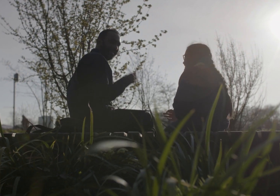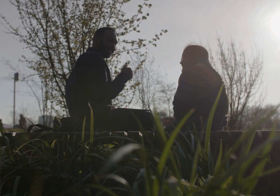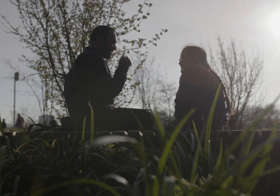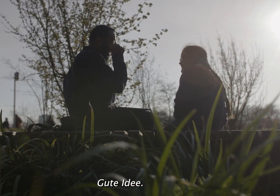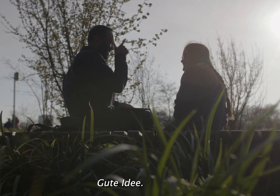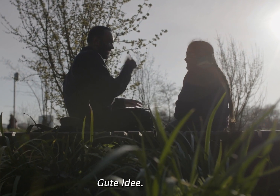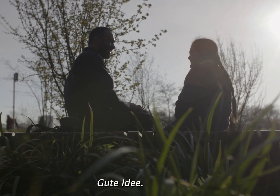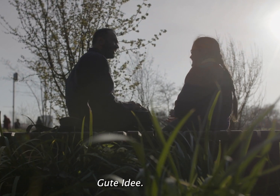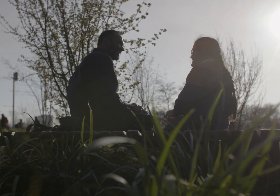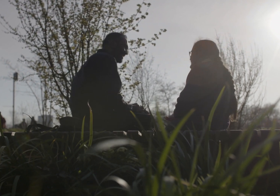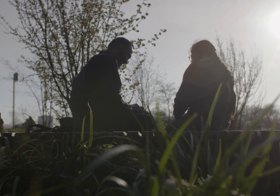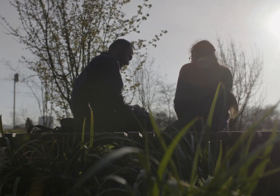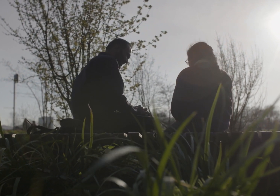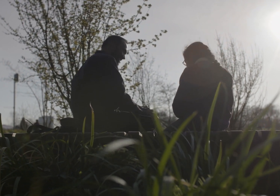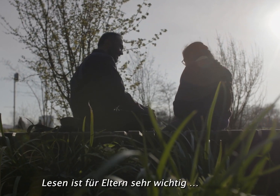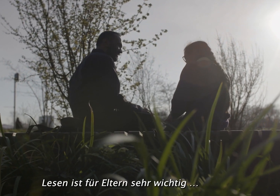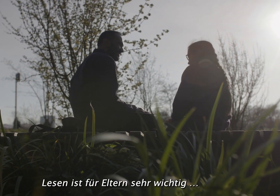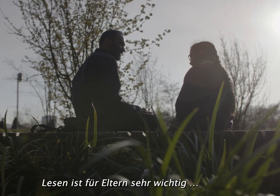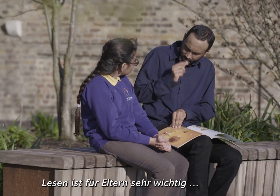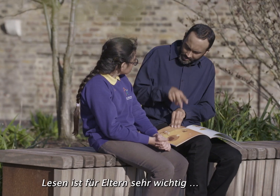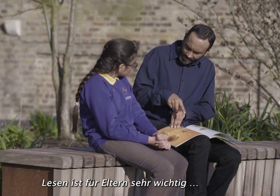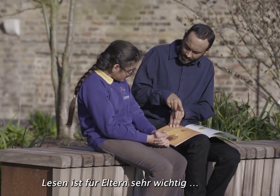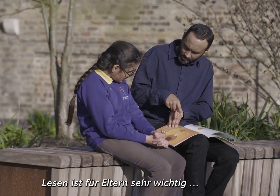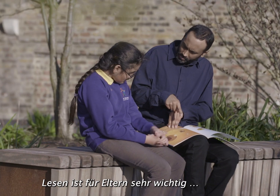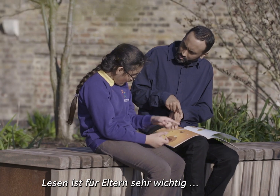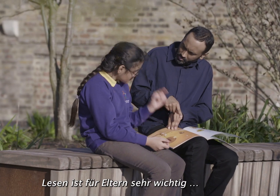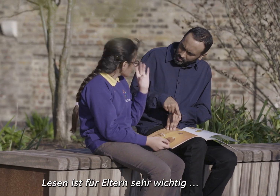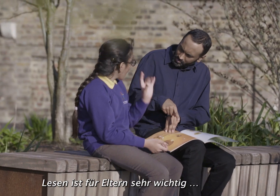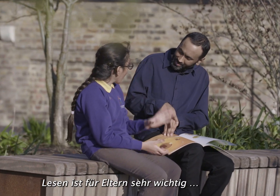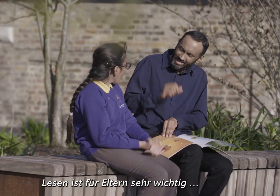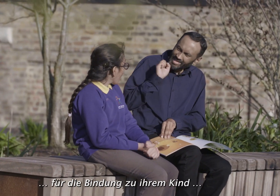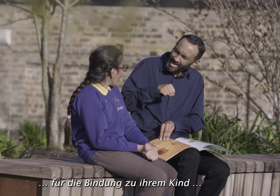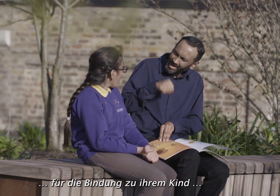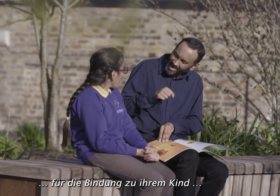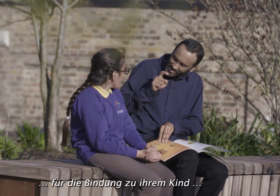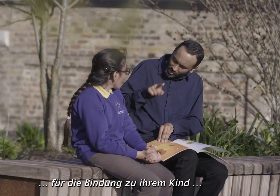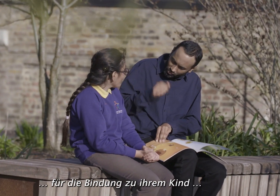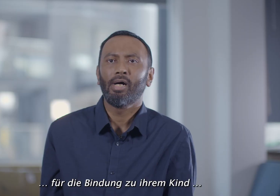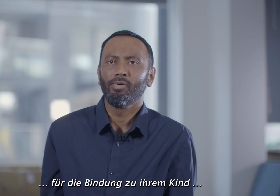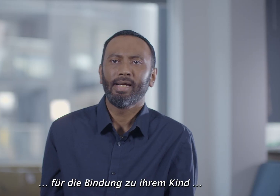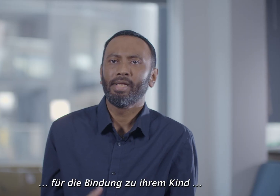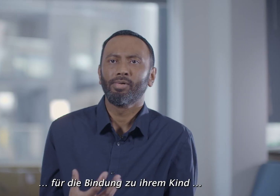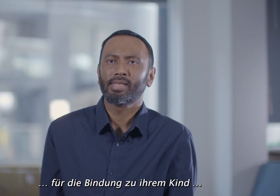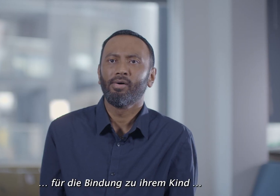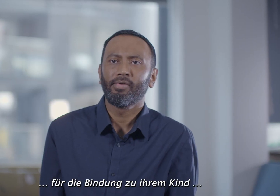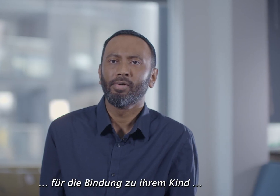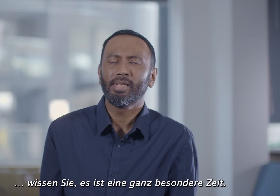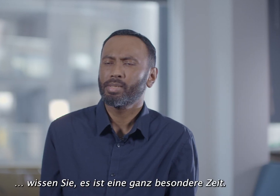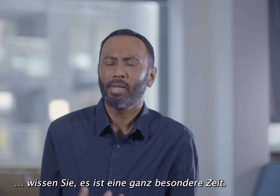Good idea. Reading is very important as parents. Just for that bond between the child and yourself, you know, it's a